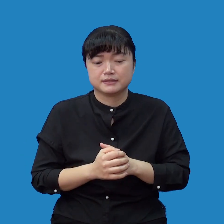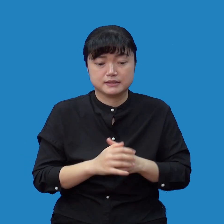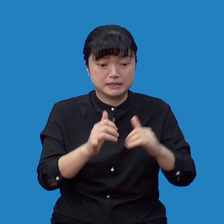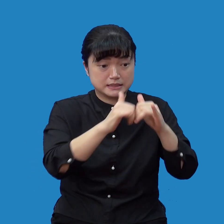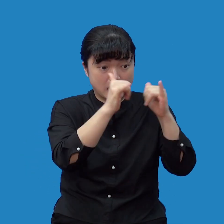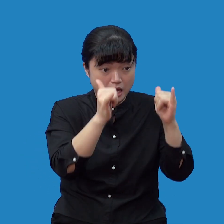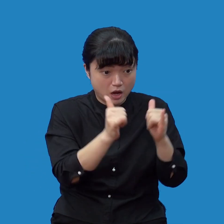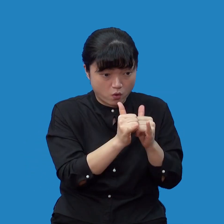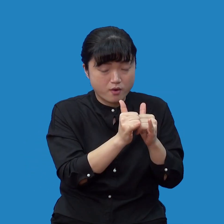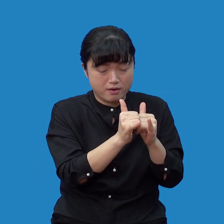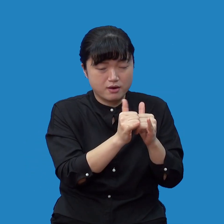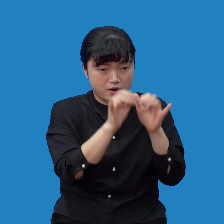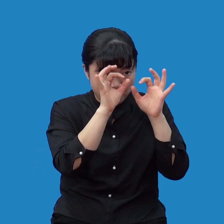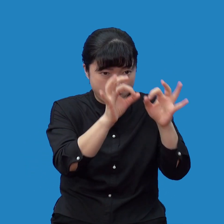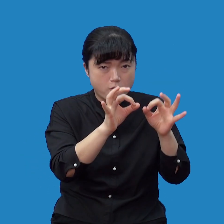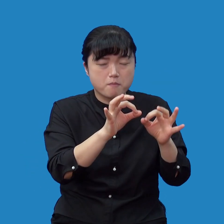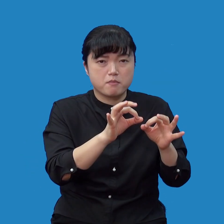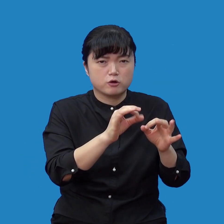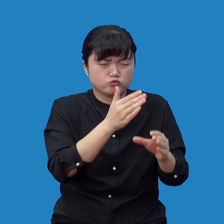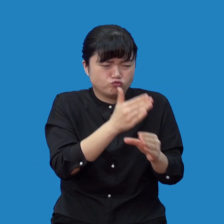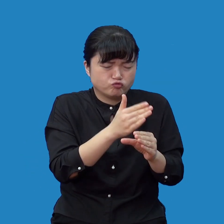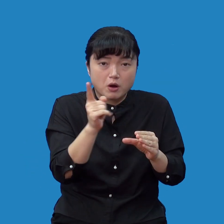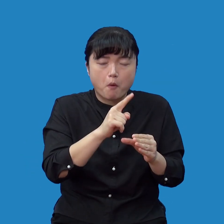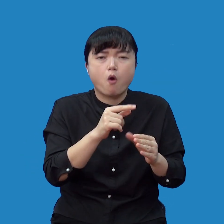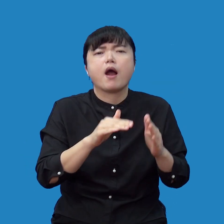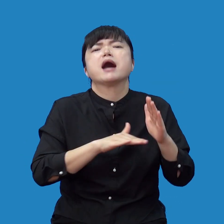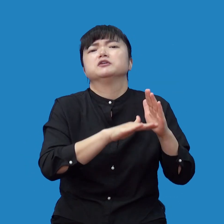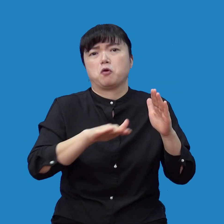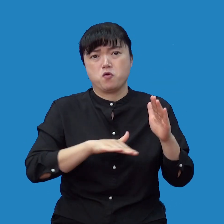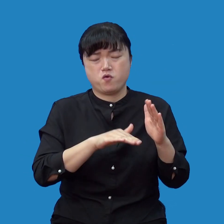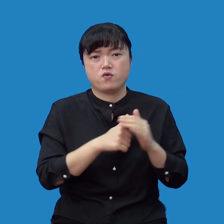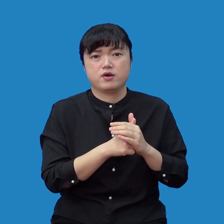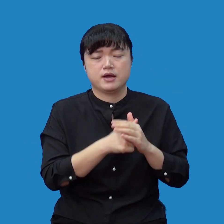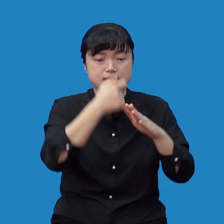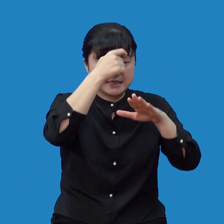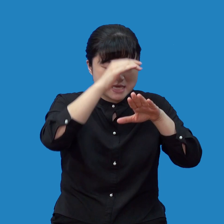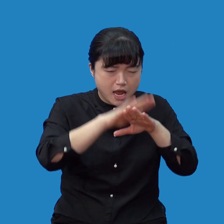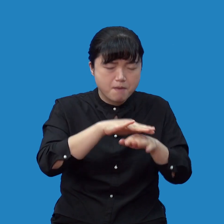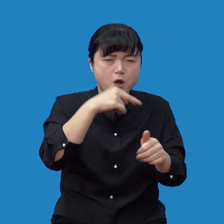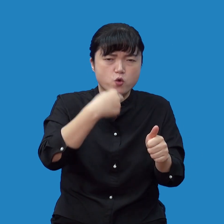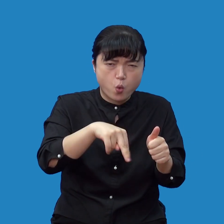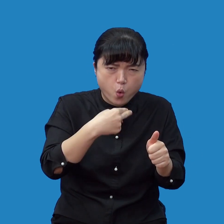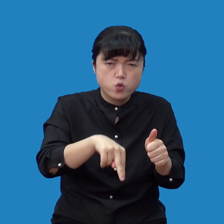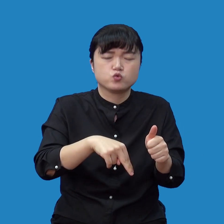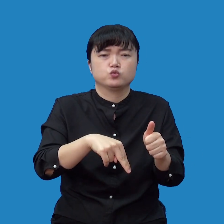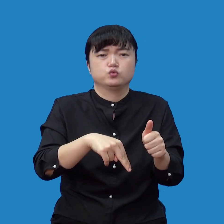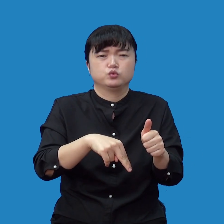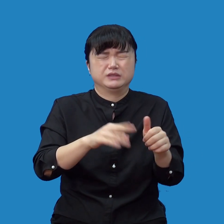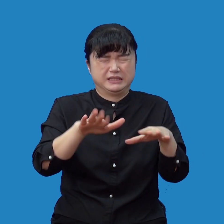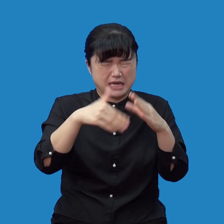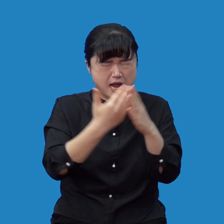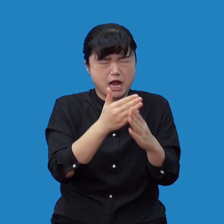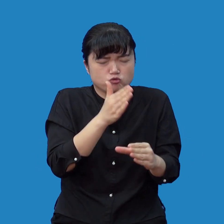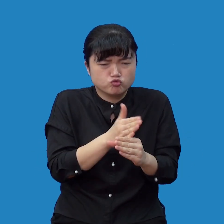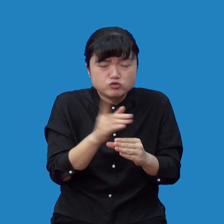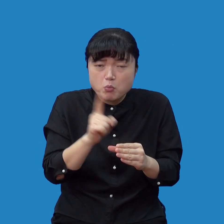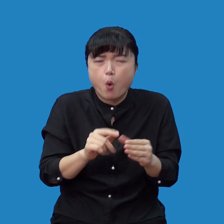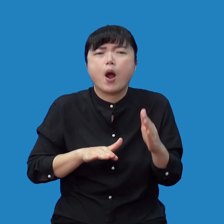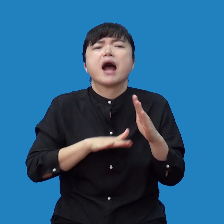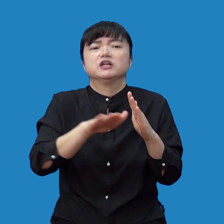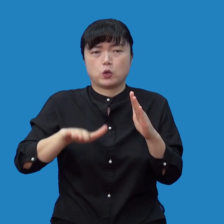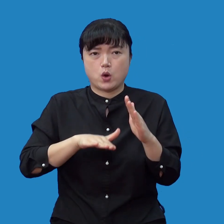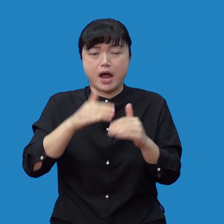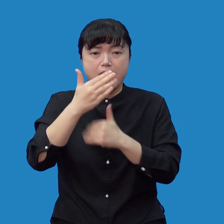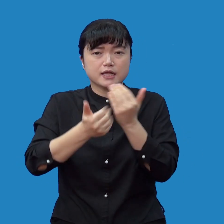사회를 구성하는 그 심장부가 바로 가정이고요. 예배와 교육의 중심도 가정이고,